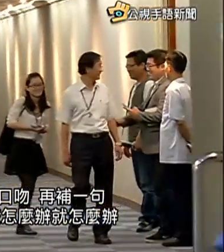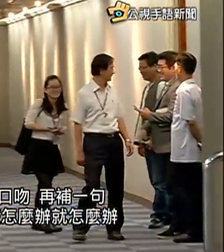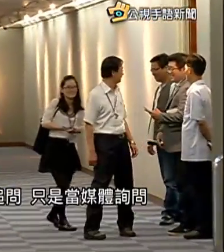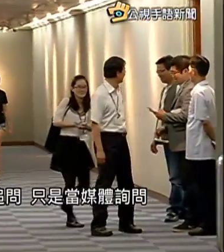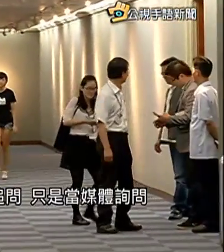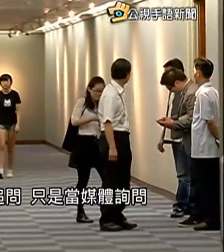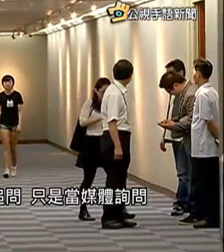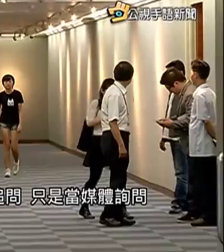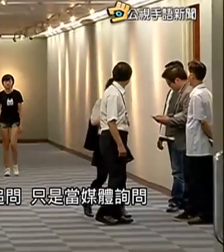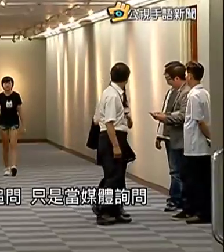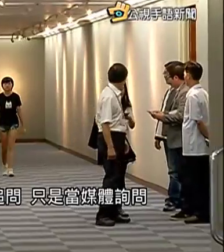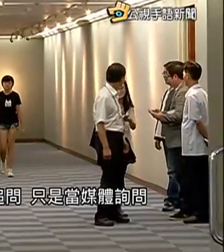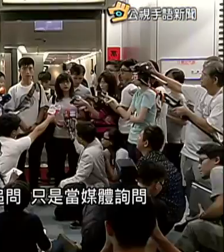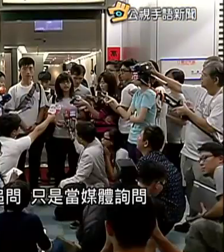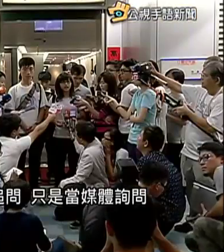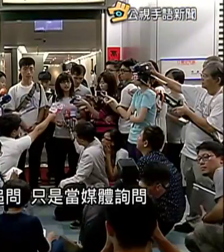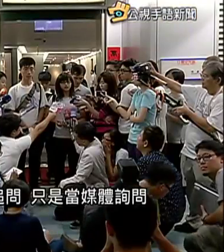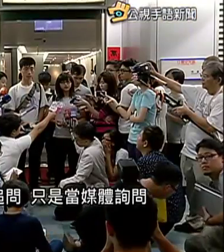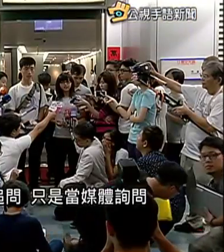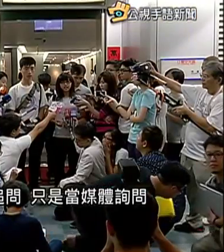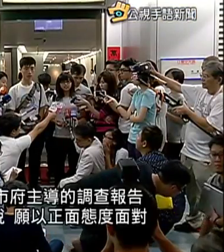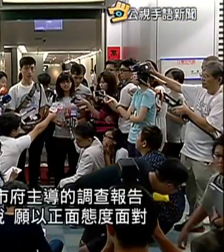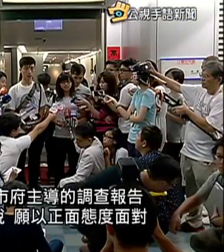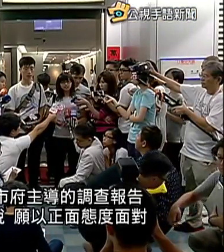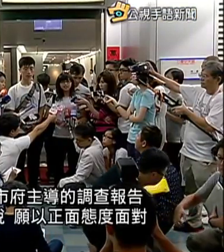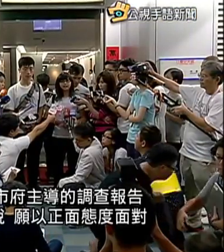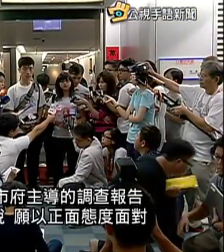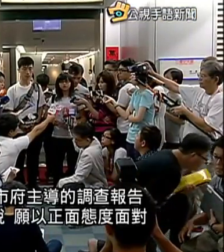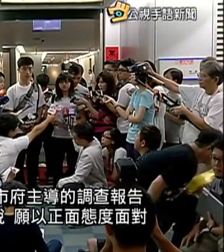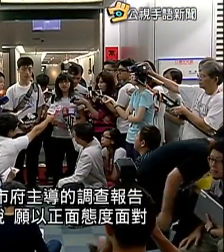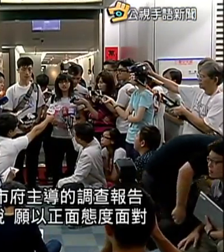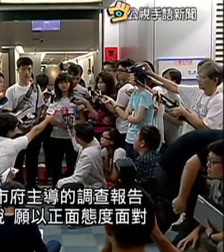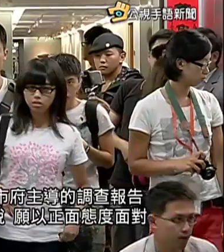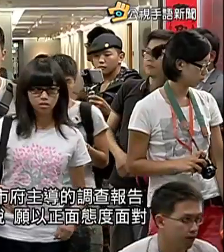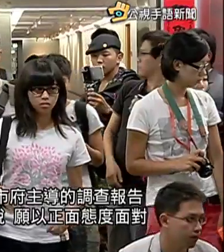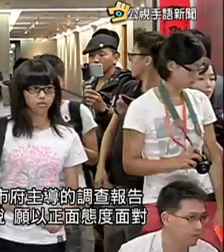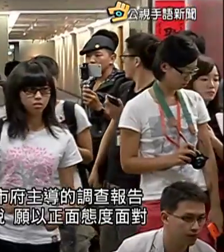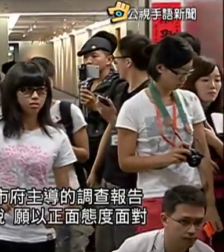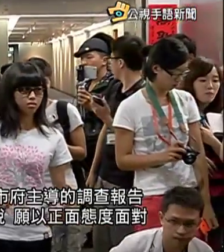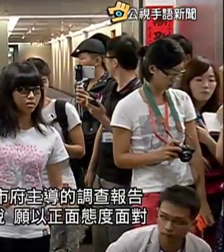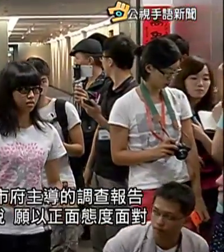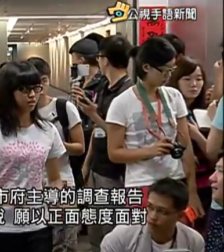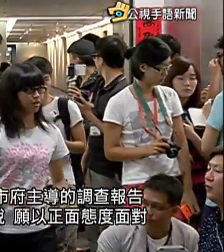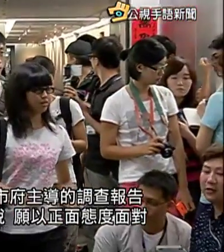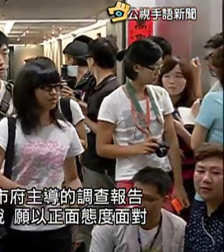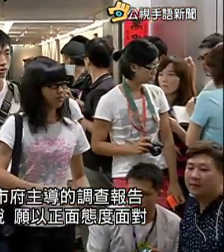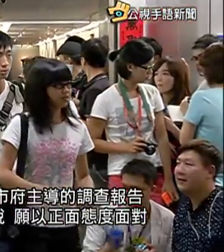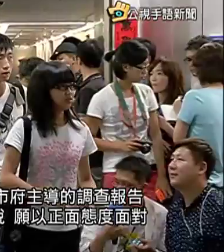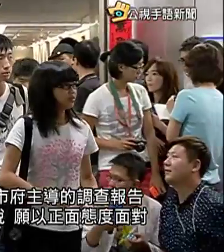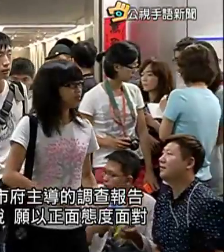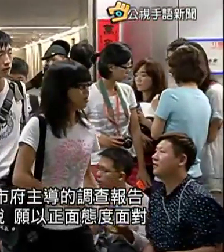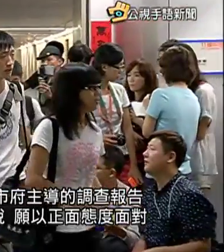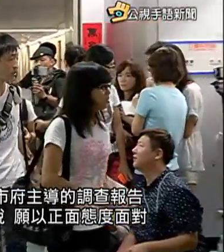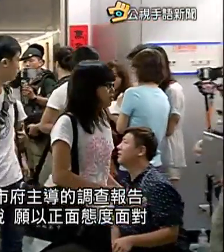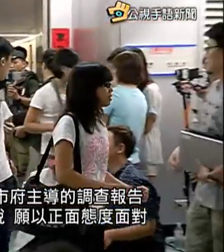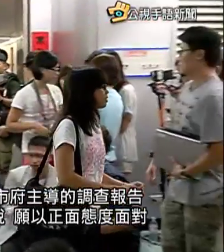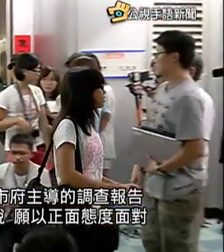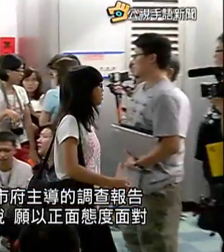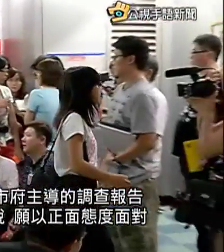生没再追问，只是当媒体询问能否信任市府主导的调查报告，学生代表说愿以正面态度面对。记